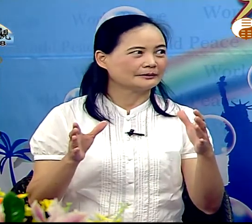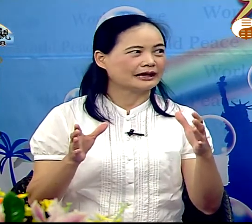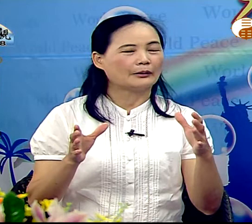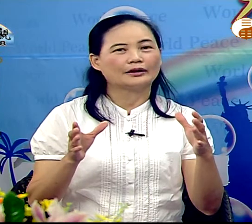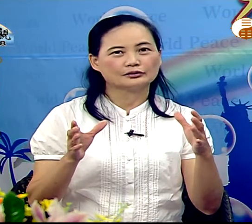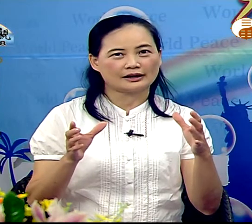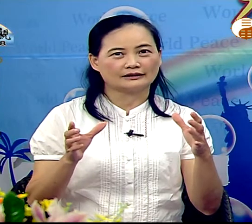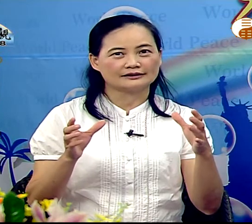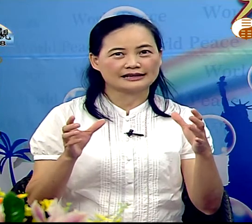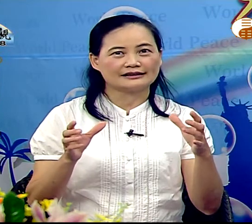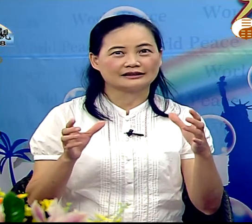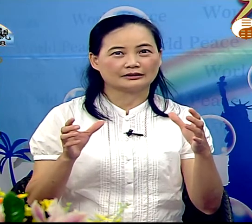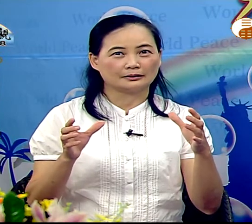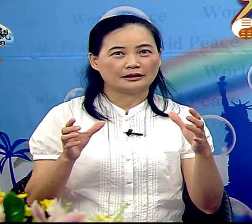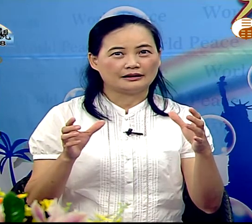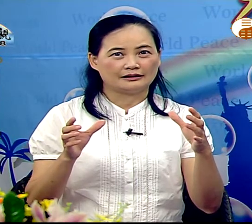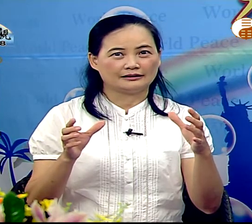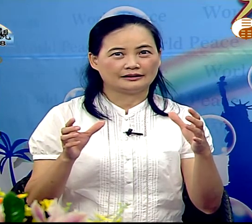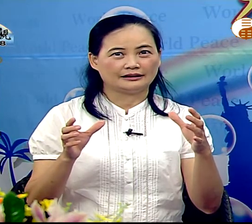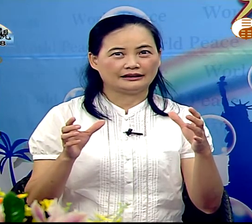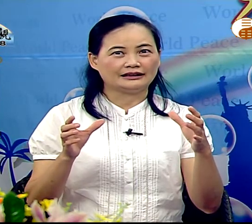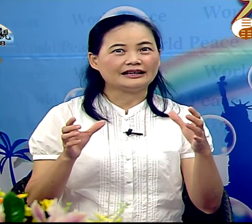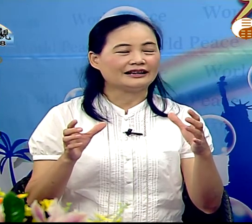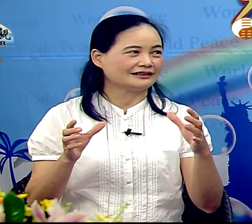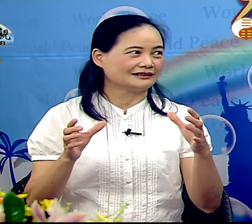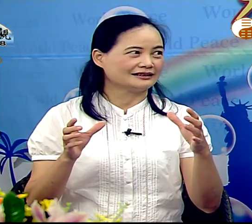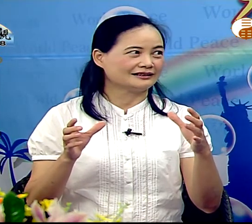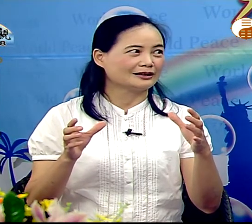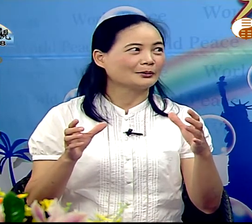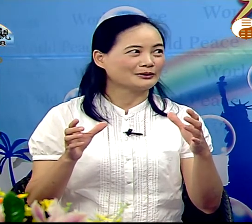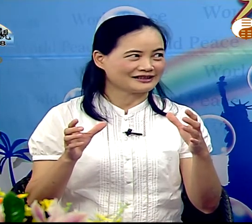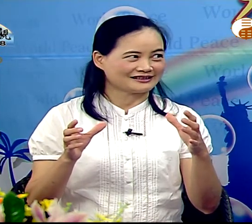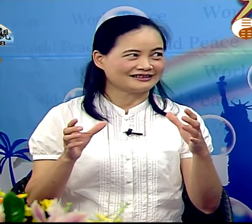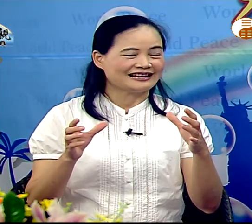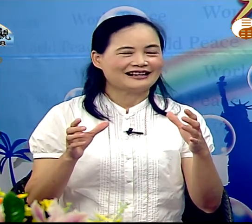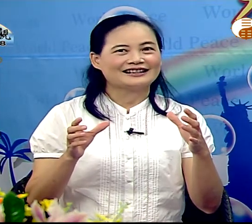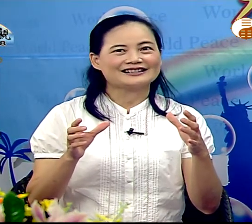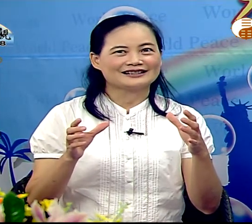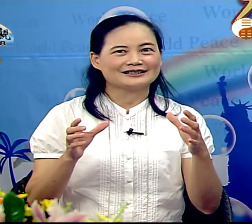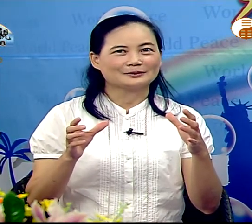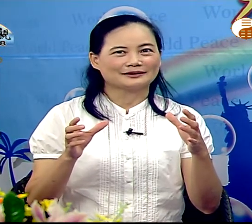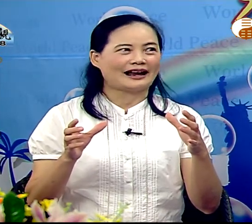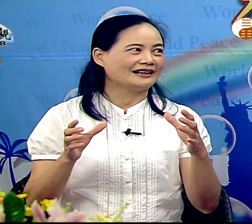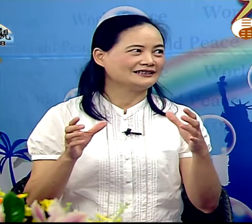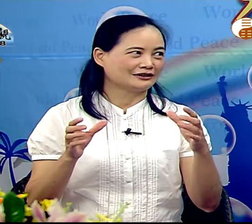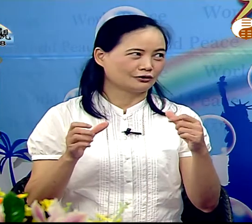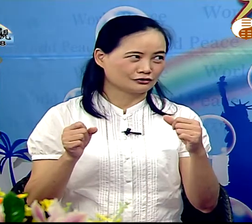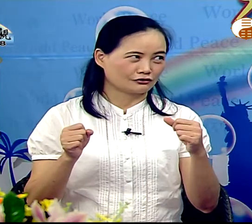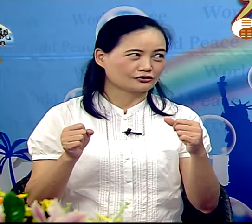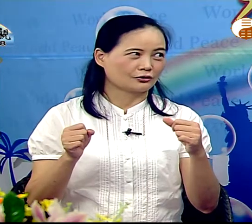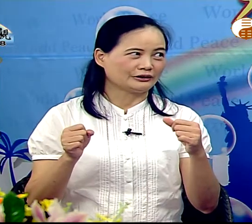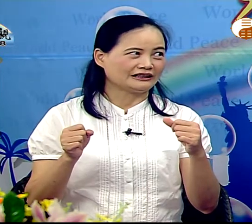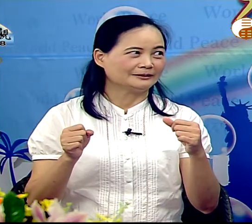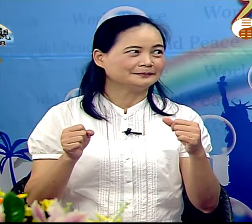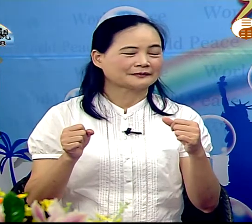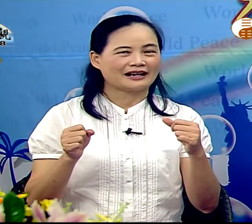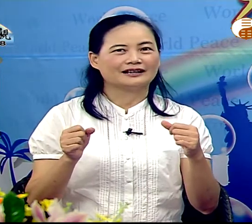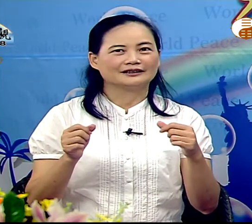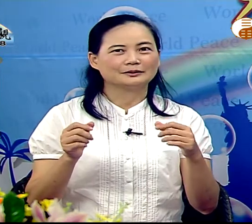们台湾创下这个一页的这个教育史、那甚至我的孩子也从中受益。 是， 因为我